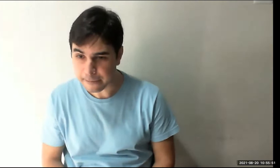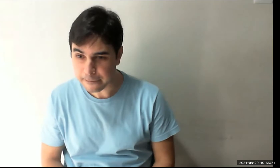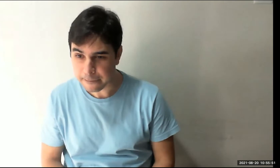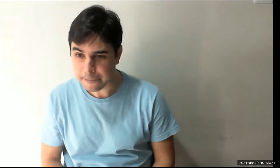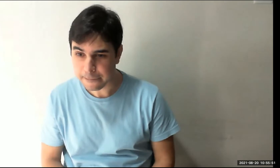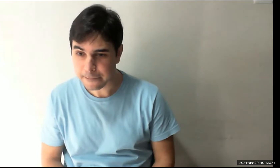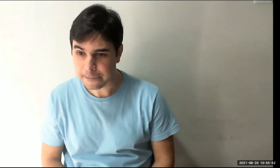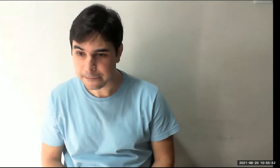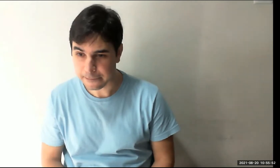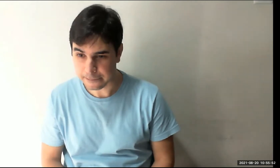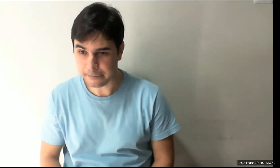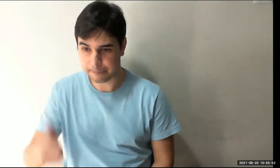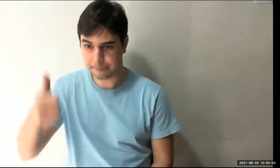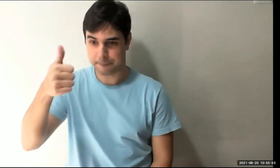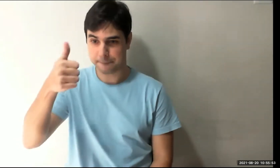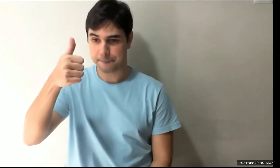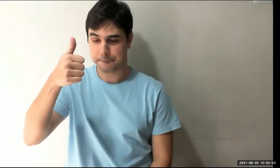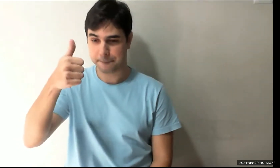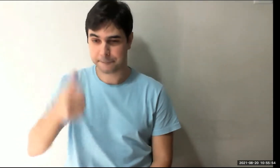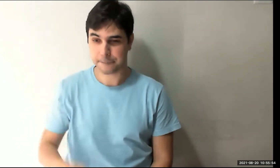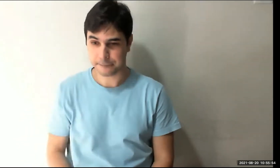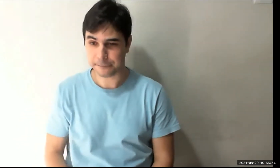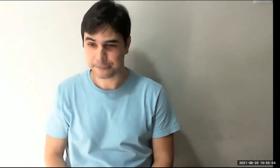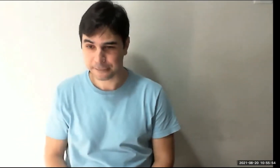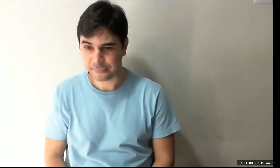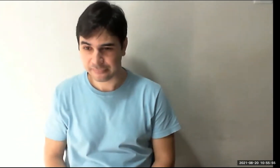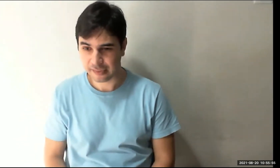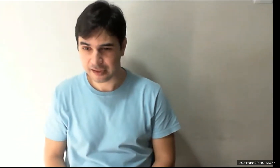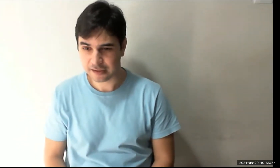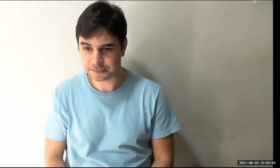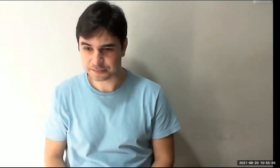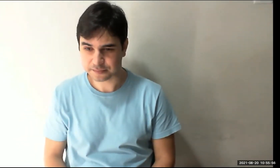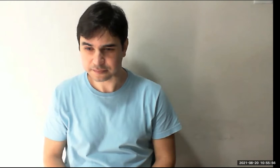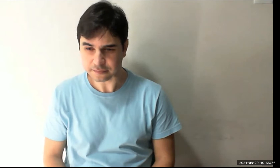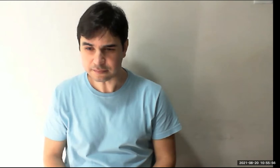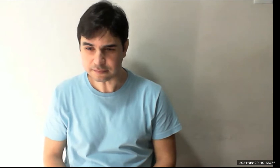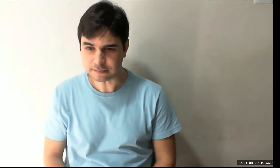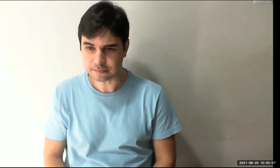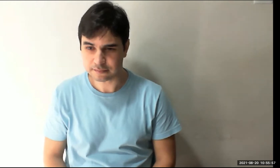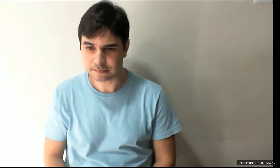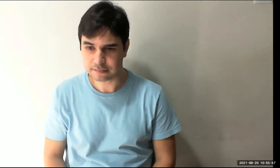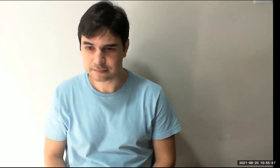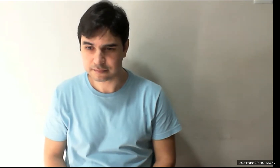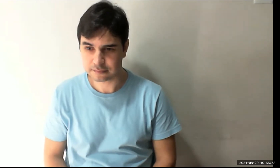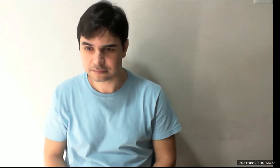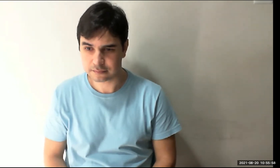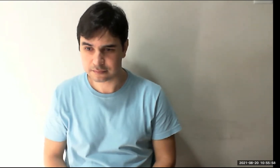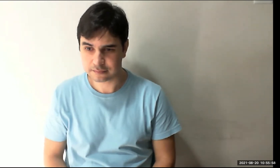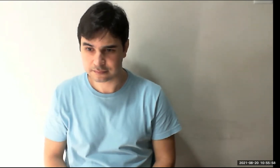da palestra, achei muito interessante. Como a Vilma falou, uma palestra diferente, não só pelo que o assunto é diferente, mas porque